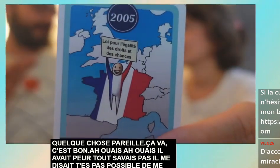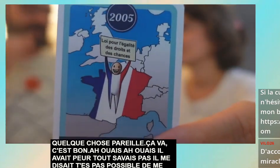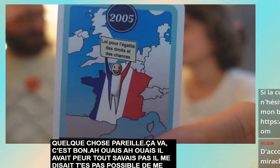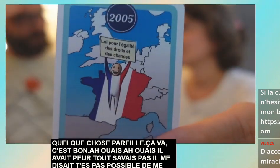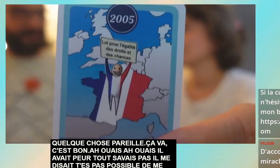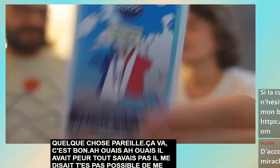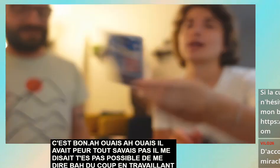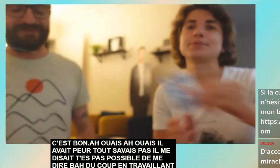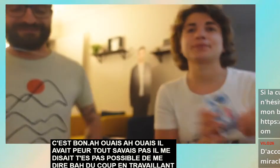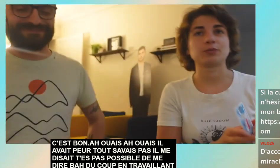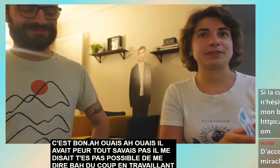handicapées, je connais.